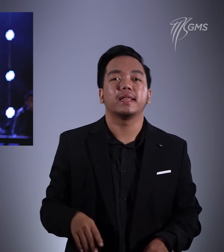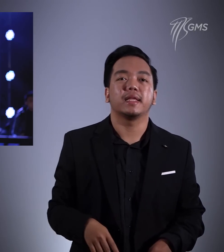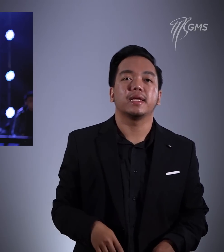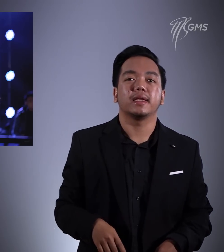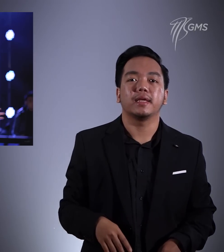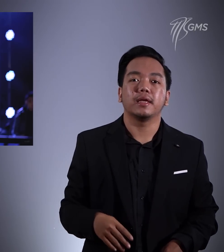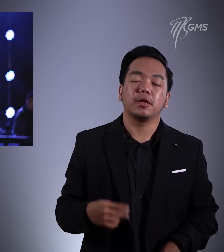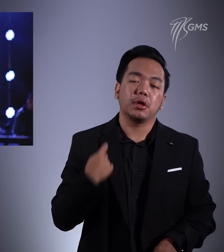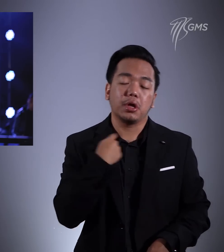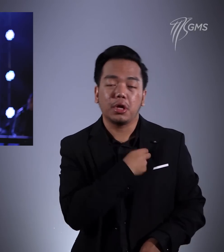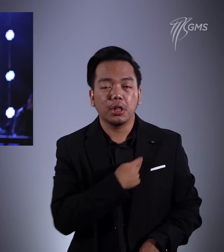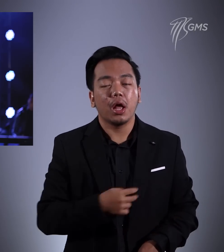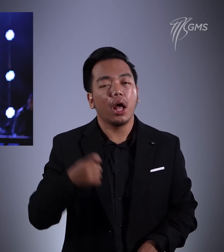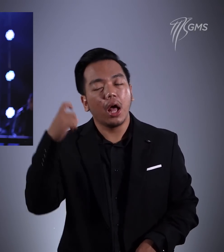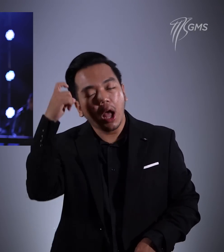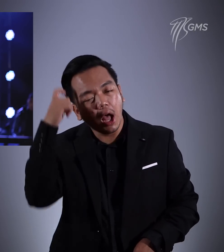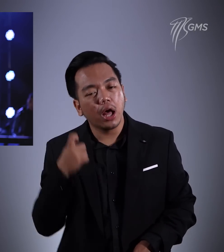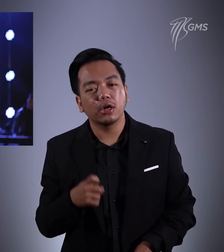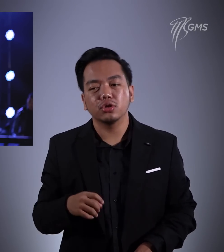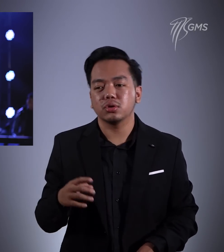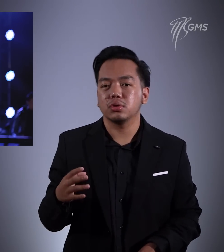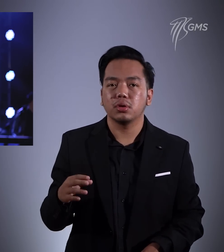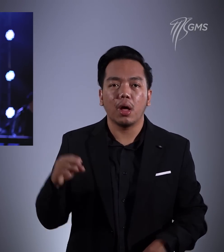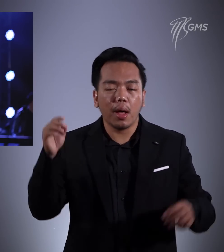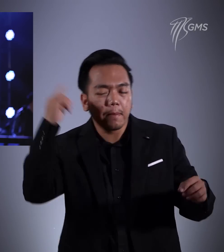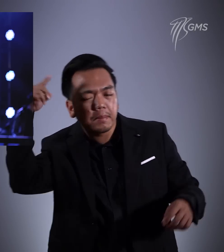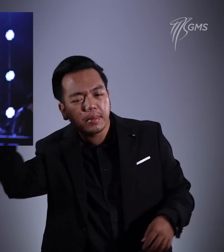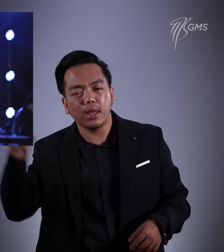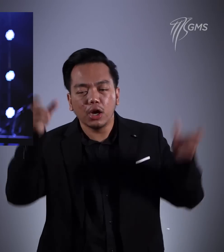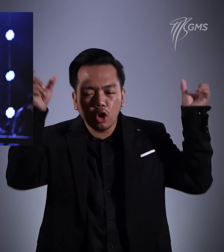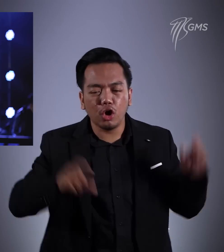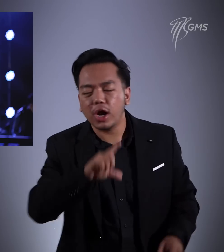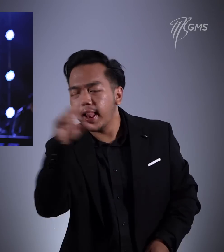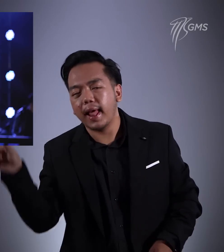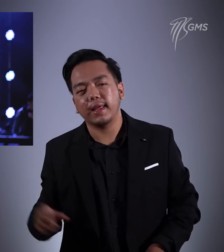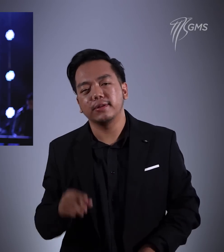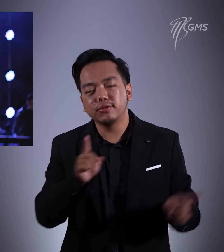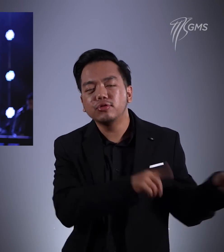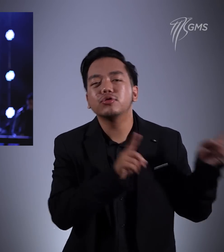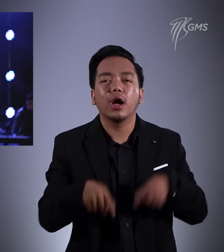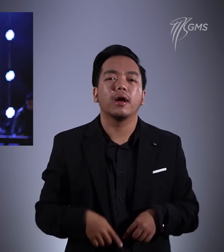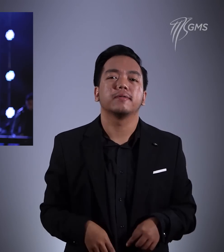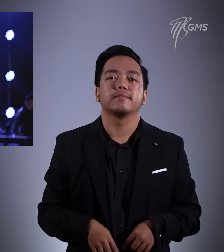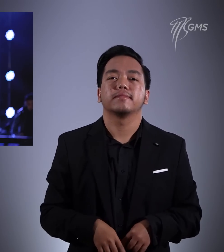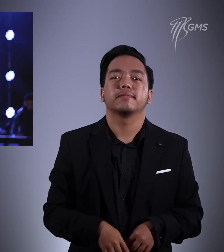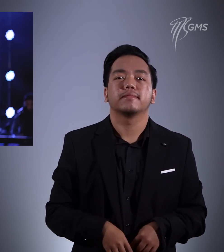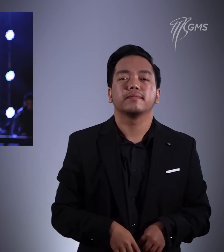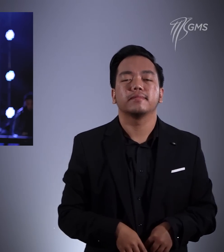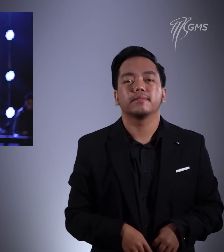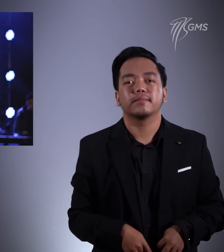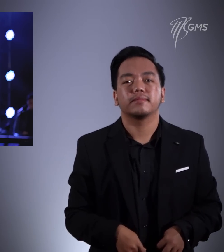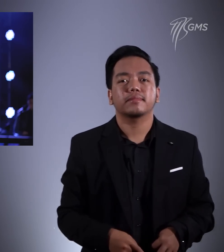kita harus nanggung orang di kiri kanan. Baik itu keluarga sendiri, darah daging, ataupun tubuh